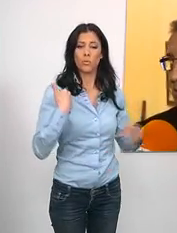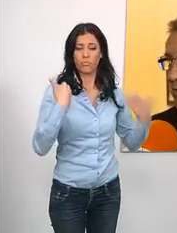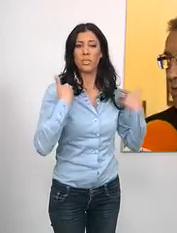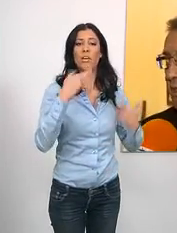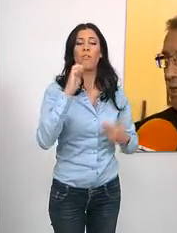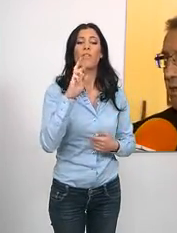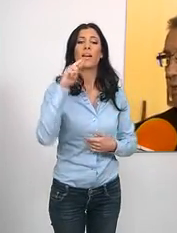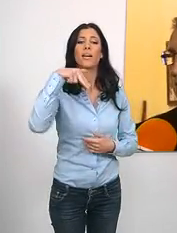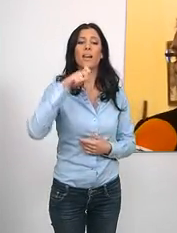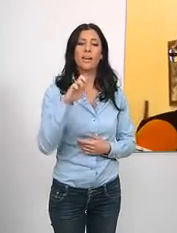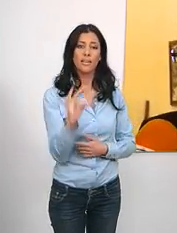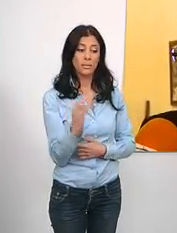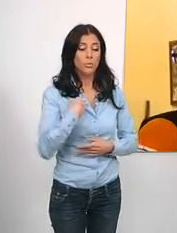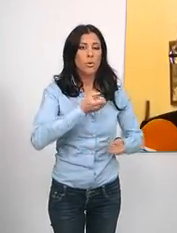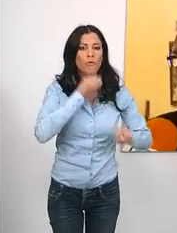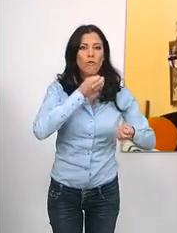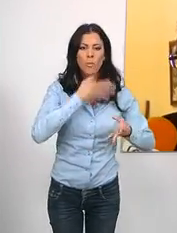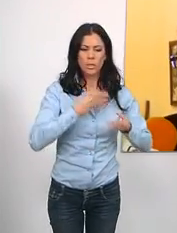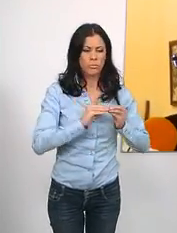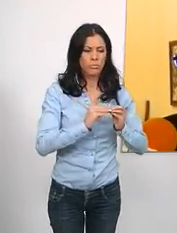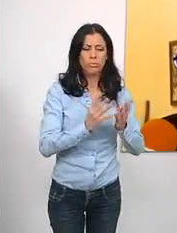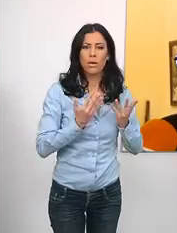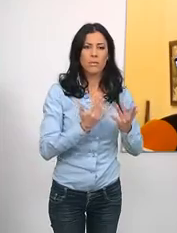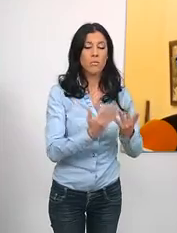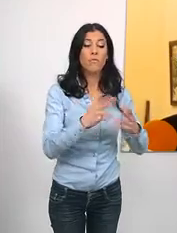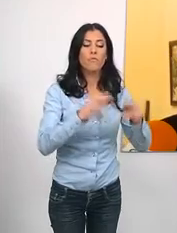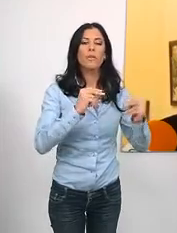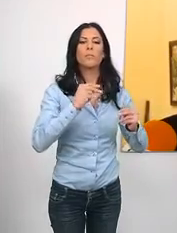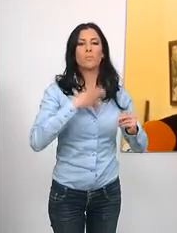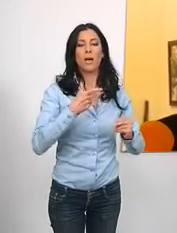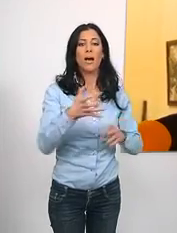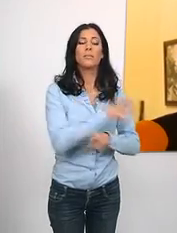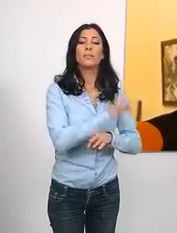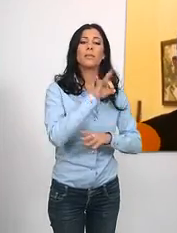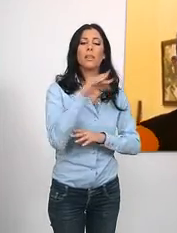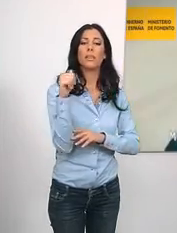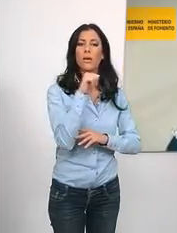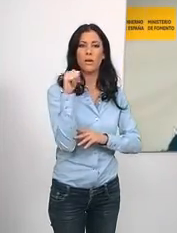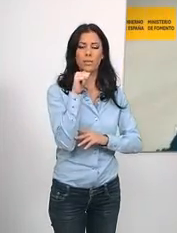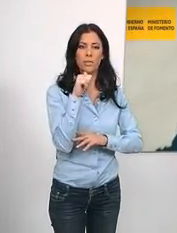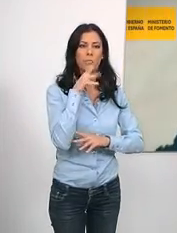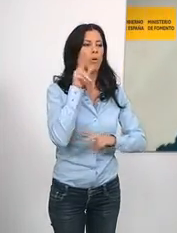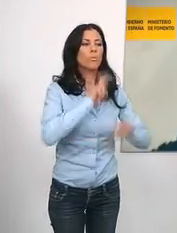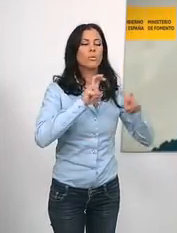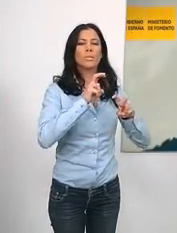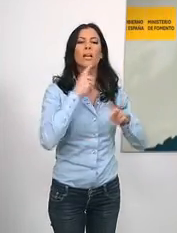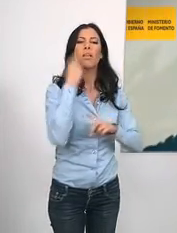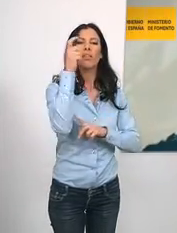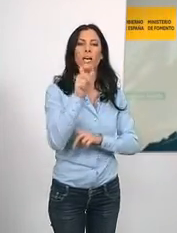fermet explicó que el informe estará ya terminado antes del día 15 de abril para lo que se toman datos de los